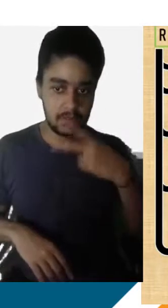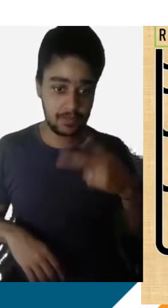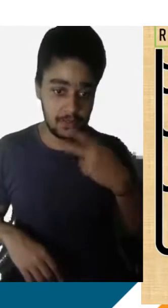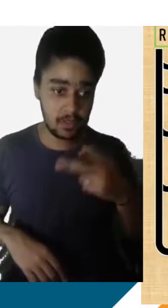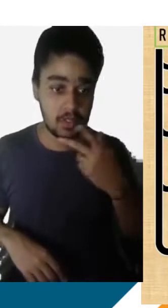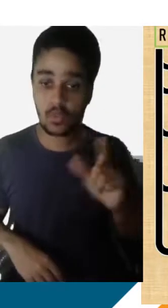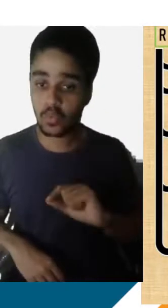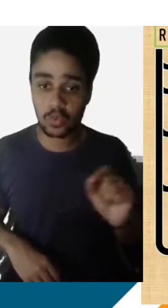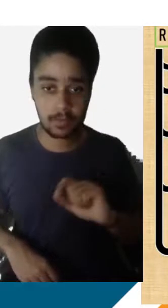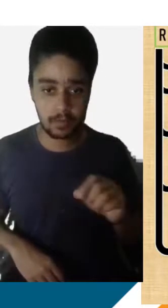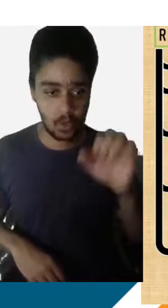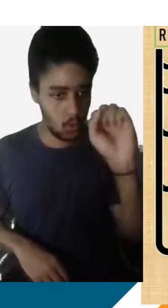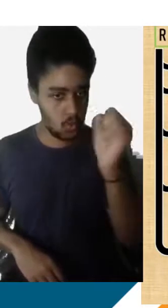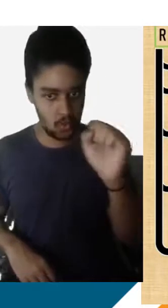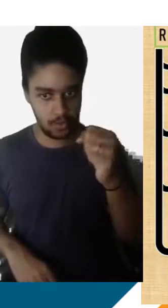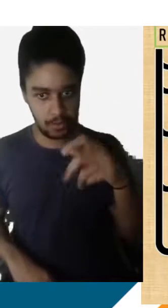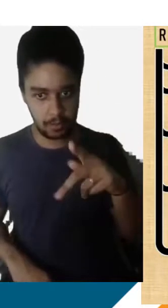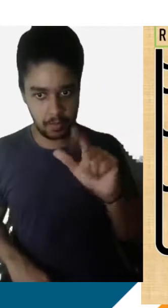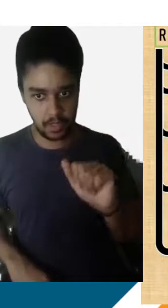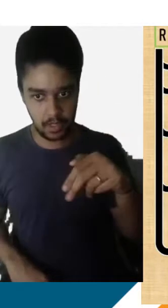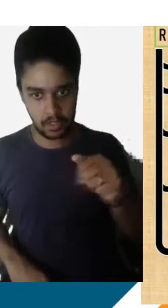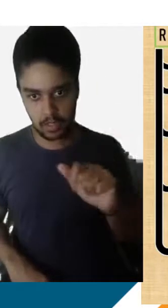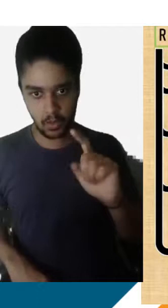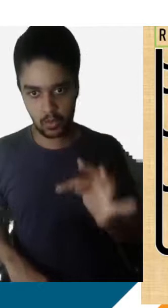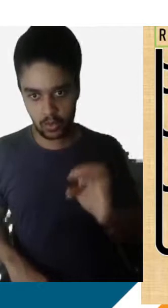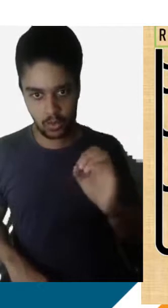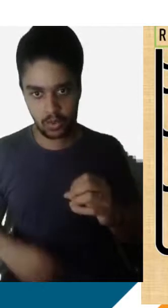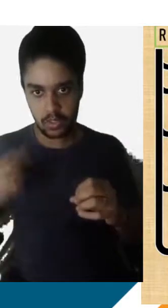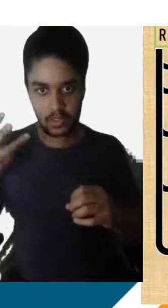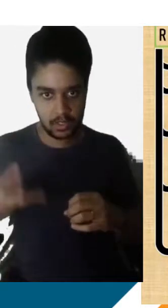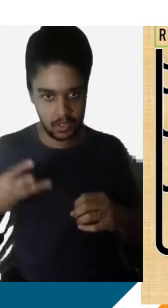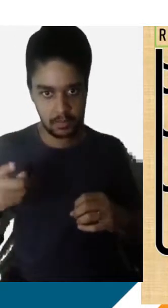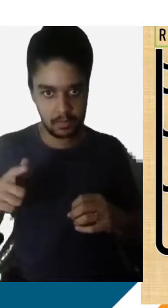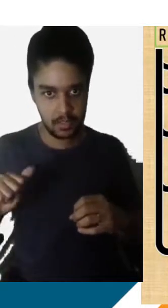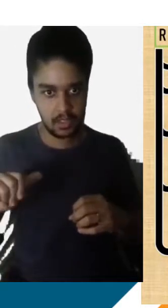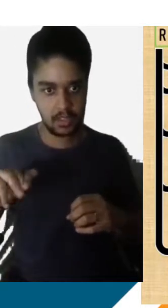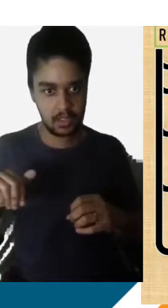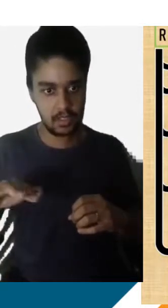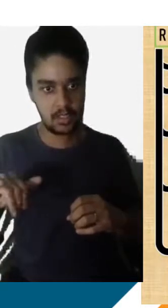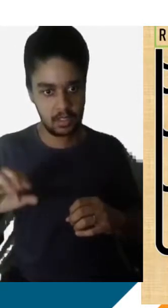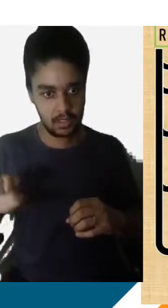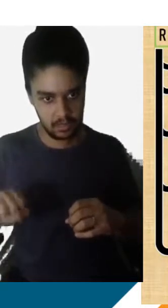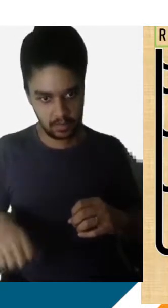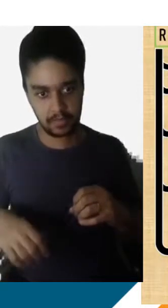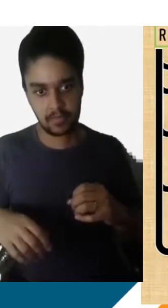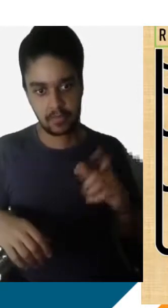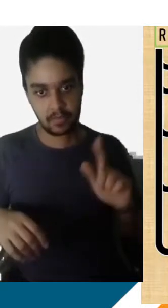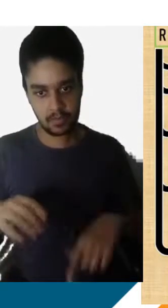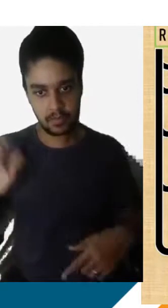Ele determinou 8 planaltos e 3 planícies, onde os planaltos